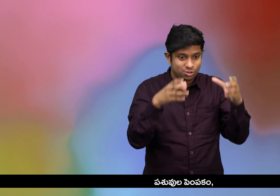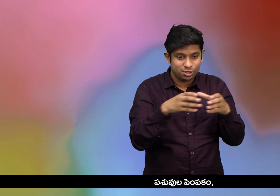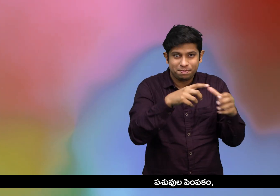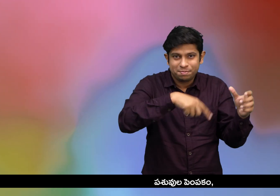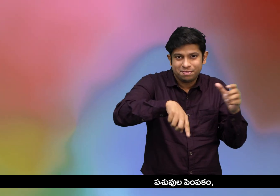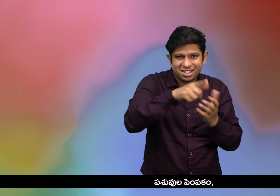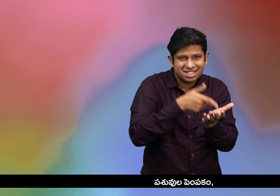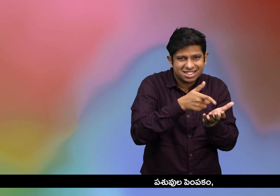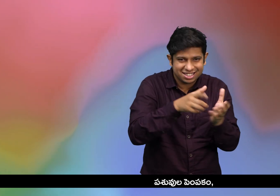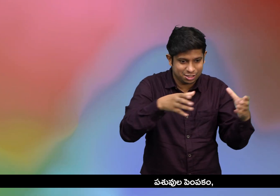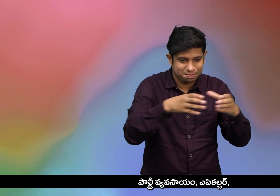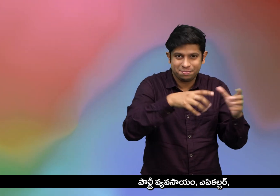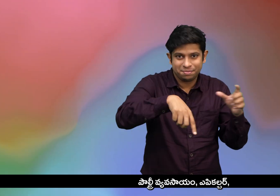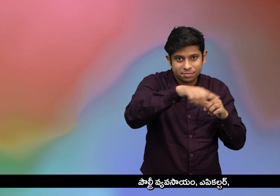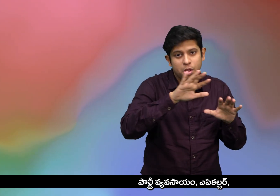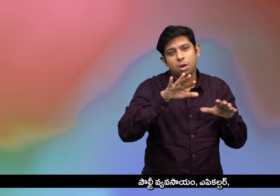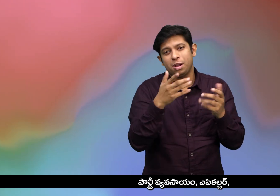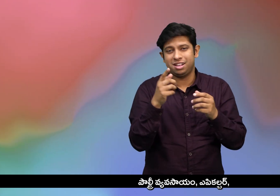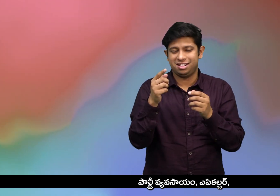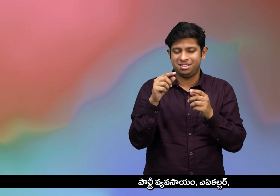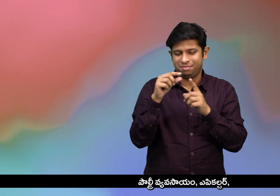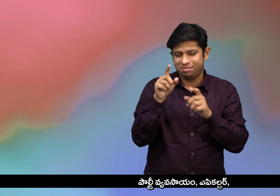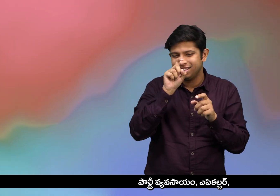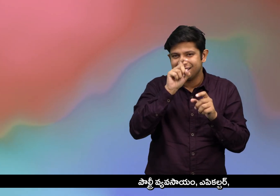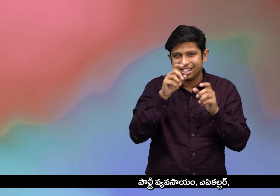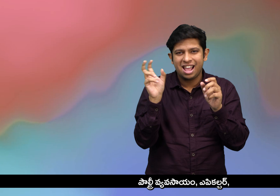పశువుల పెంపకం, పౌల్ట్రీ వ్యవసాయం, ఎపికల్చర్